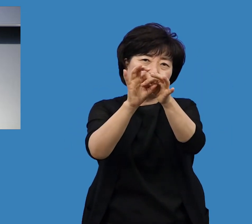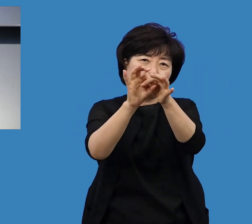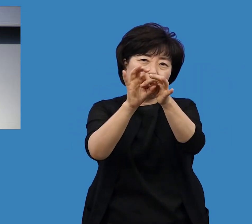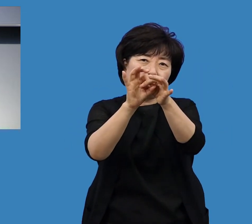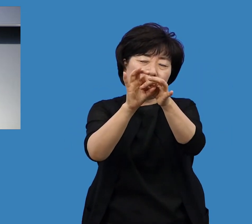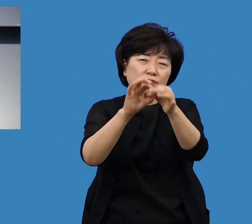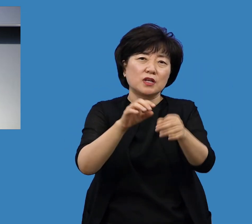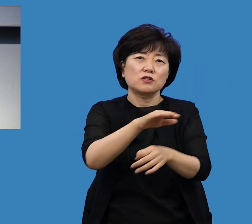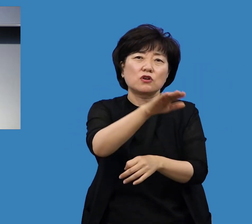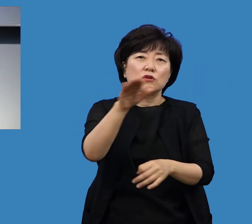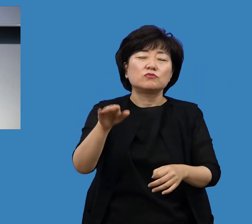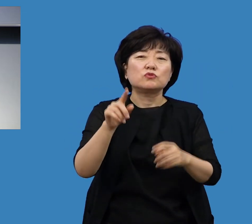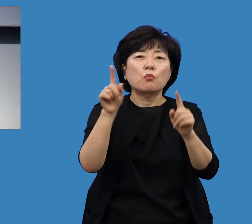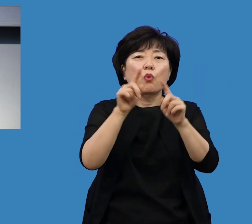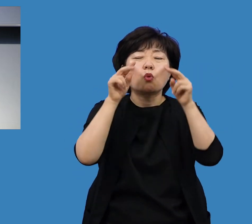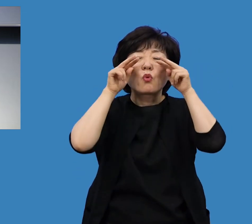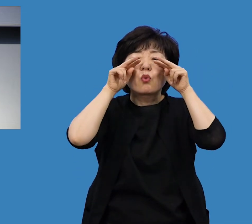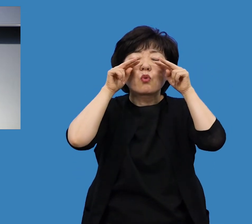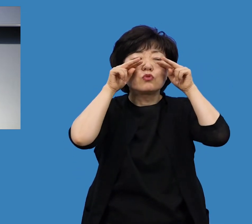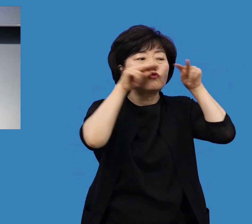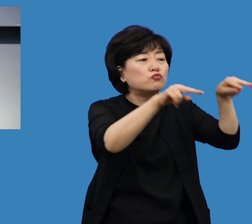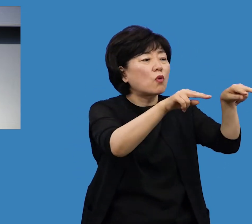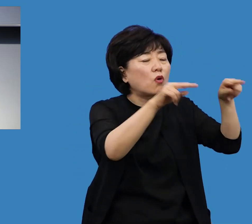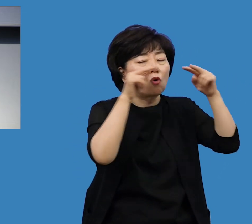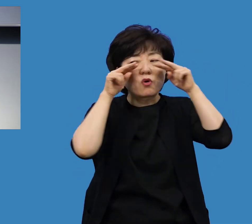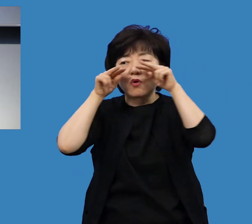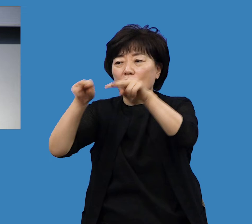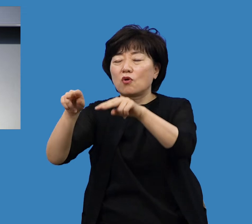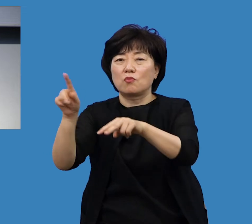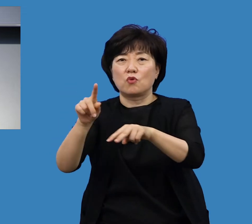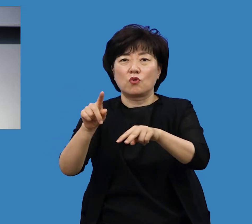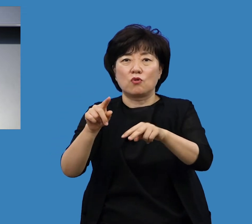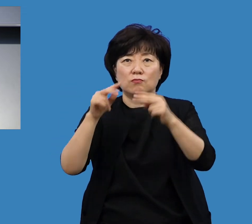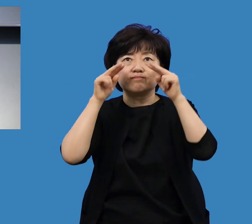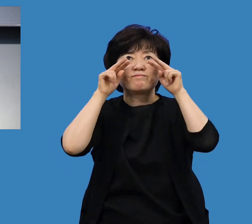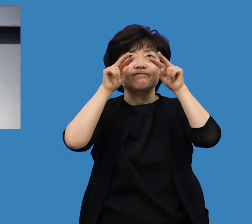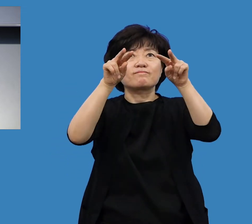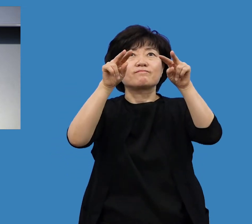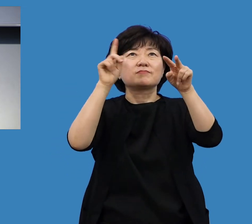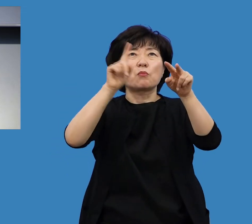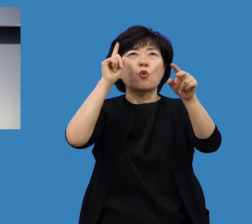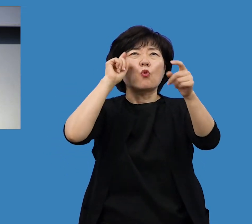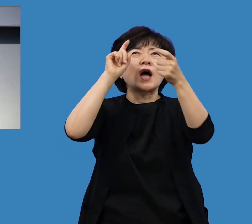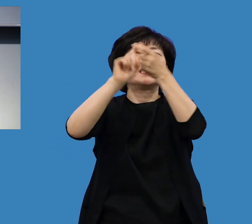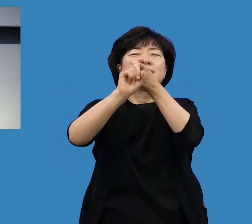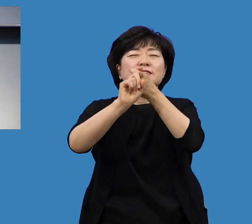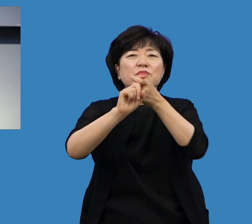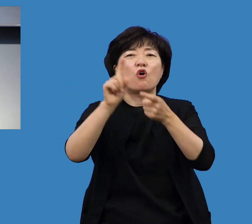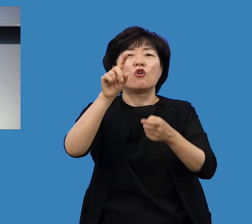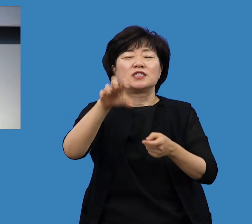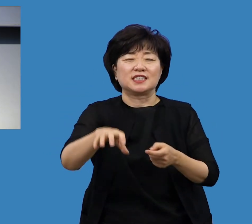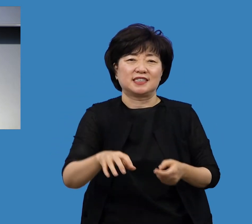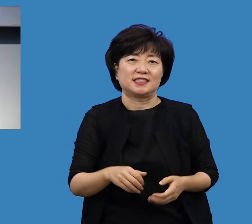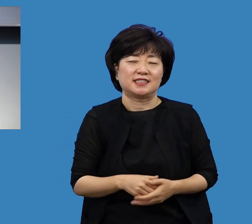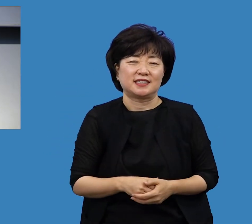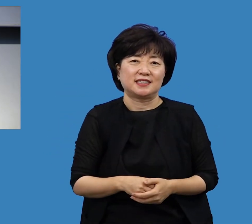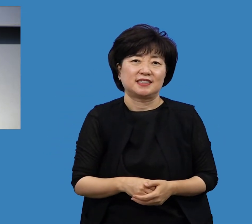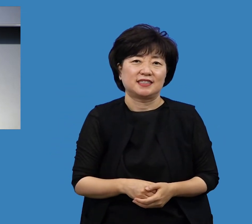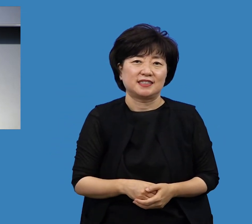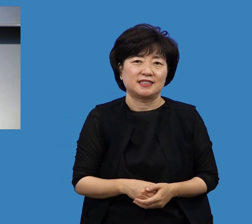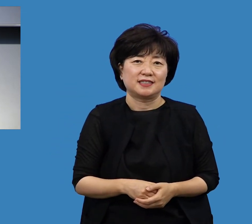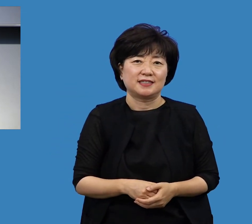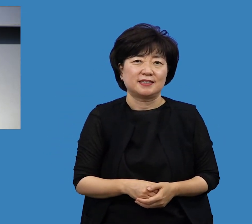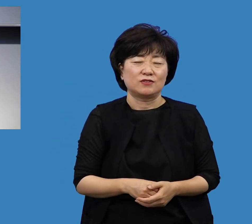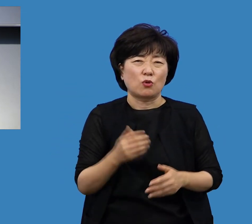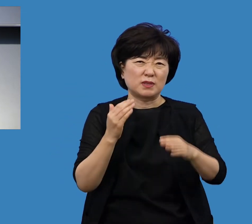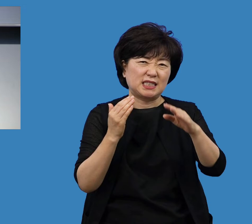무엇을 주목해서 보고 계십니까? 여러분은 무엇에 관심을 가지고 계십니까? 그것에